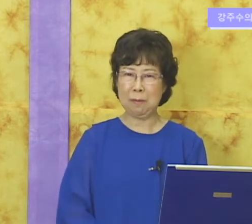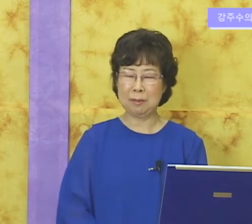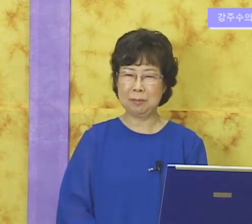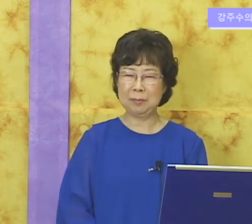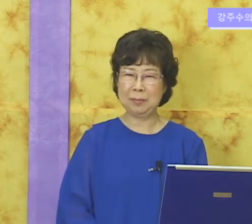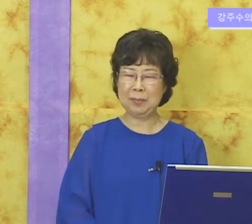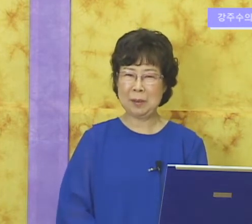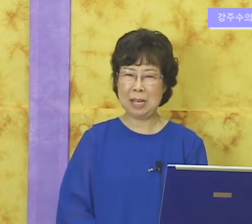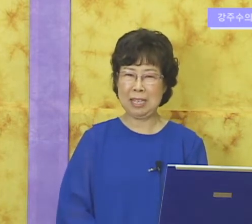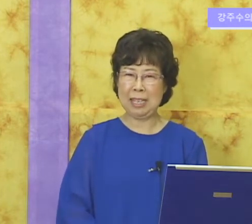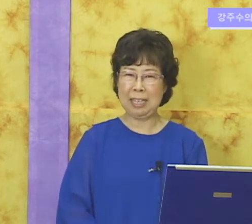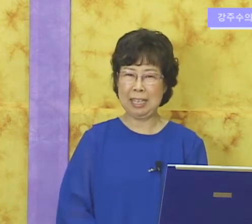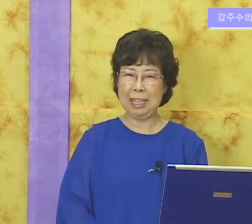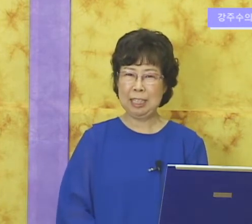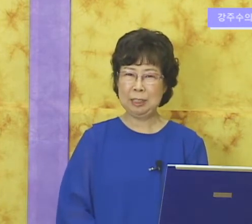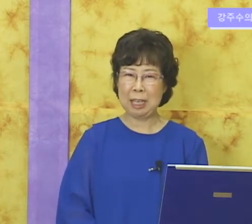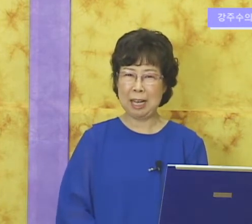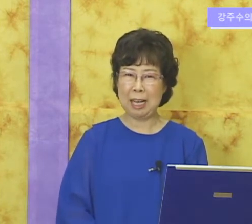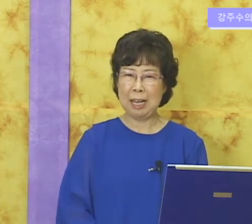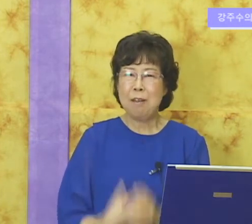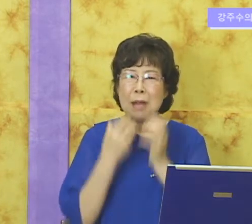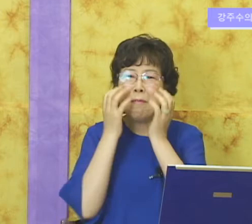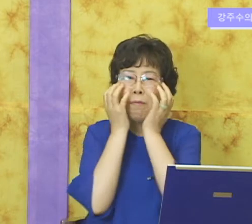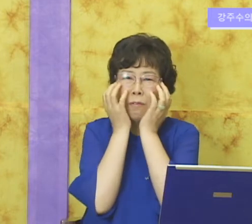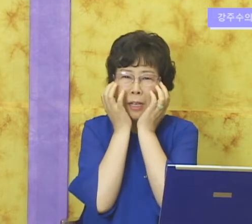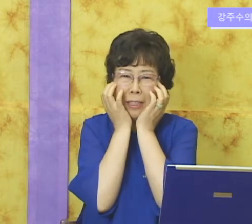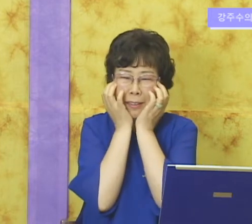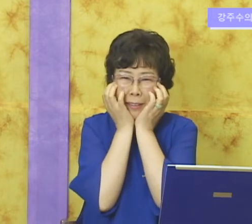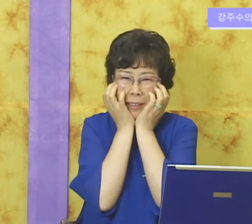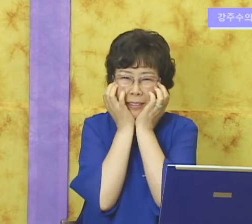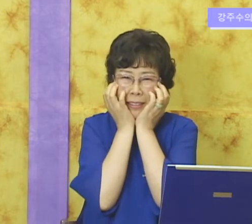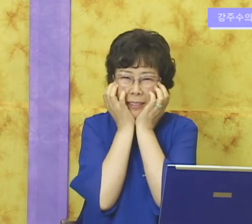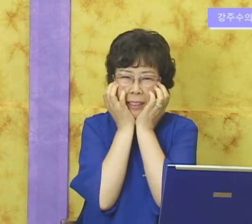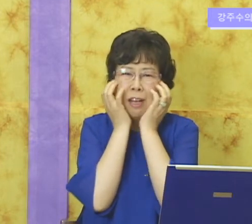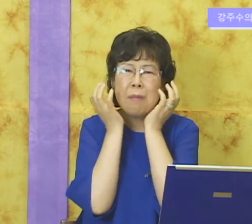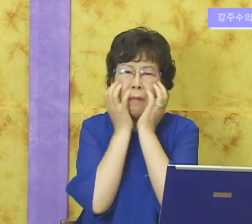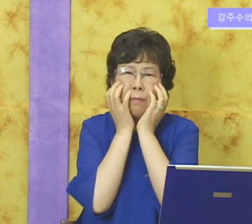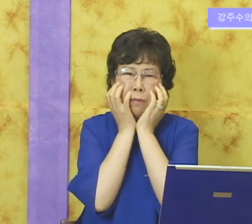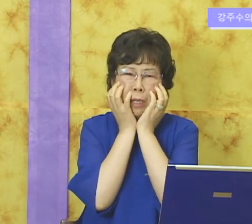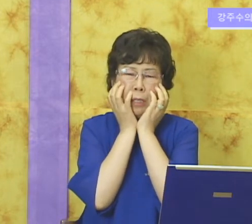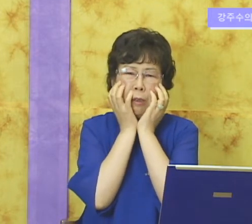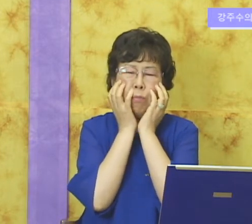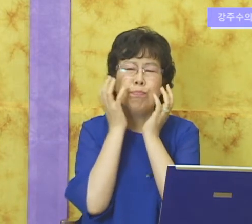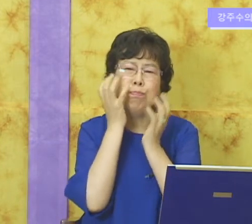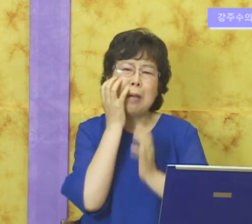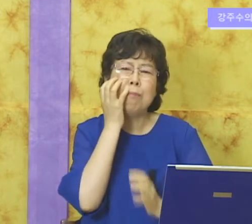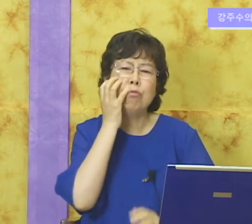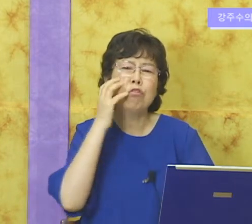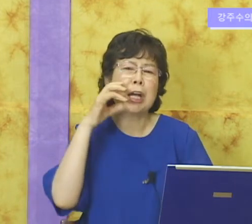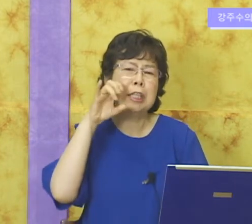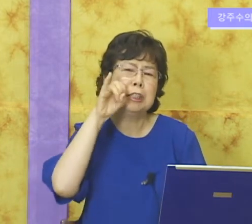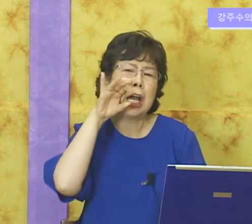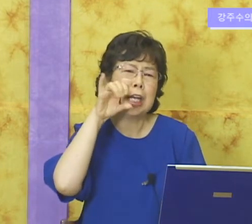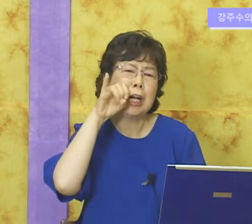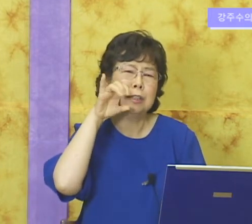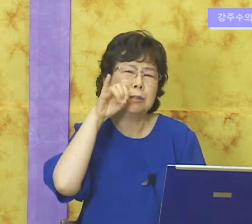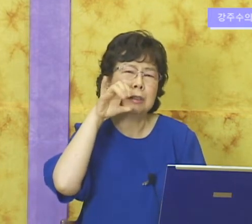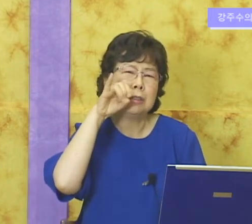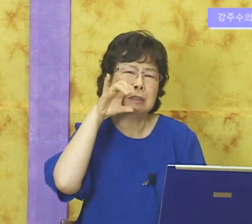보고 농아인이 제가 뺨이 불룩하다고요. 뺨이 불룩하다고 뺨 불룩한 여자 이래가지고